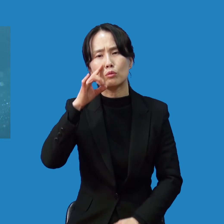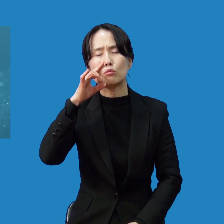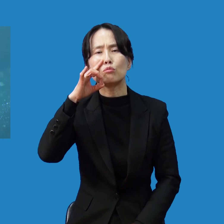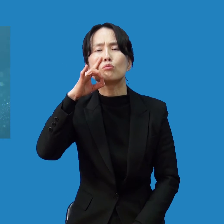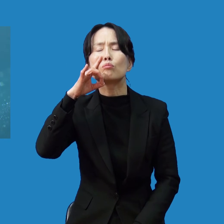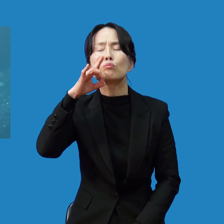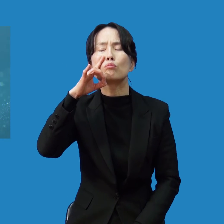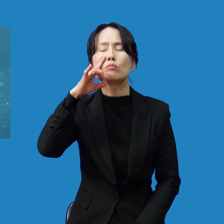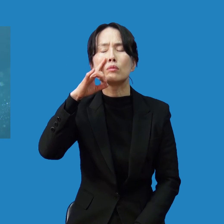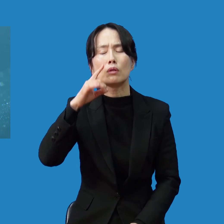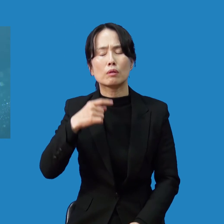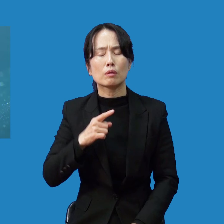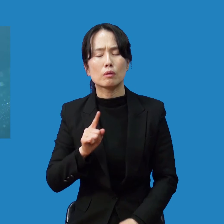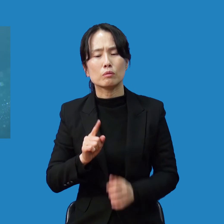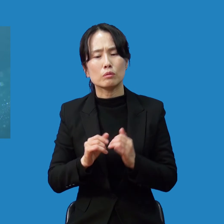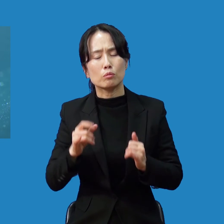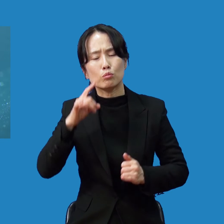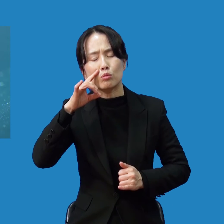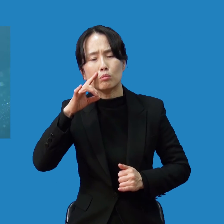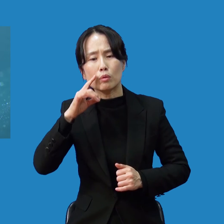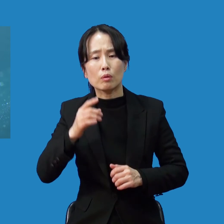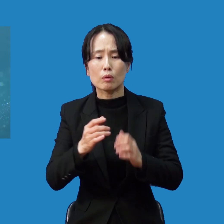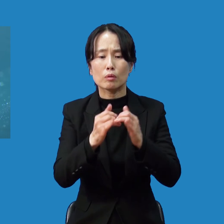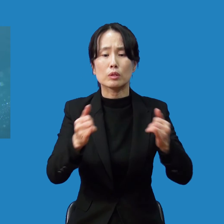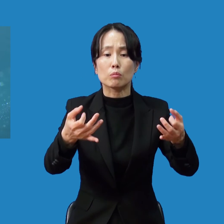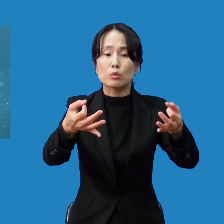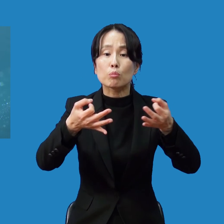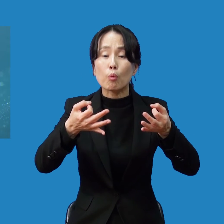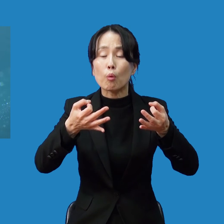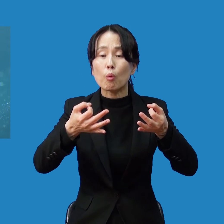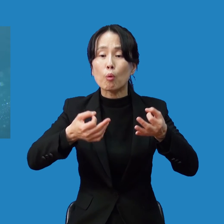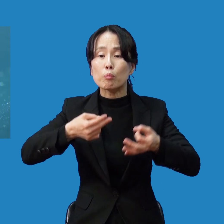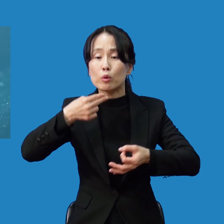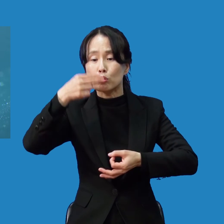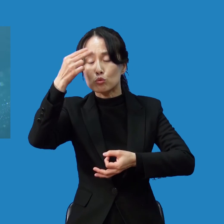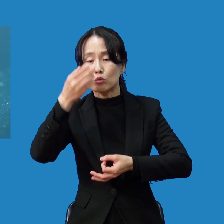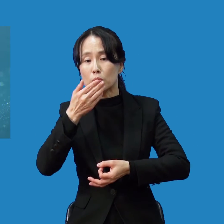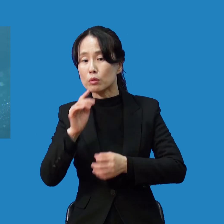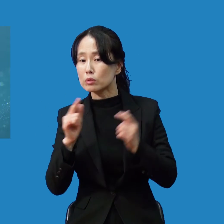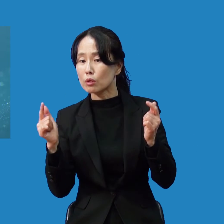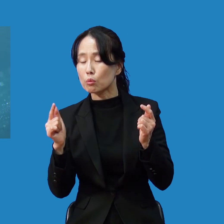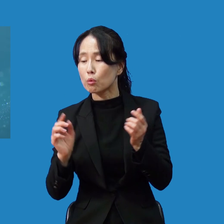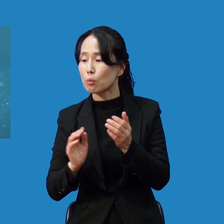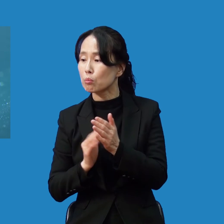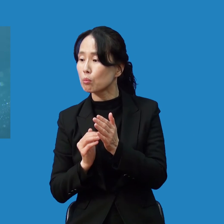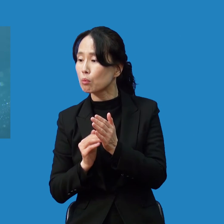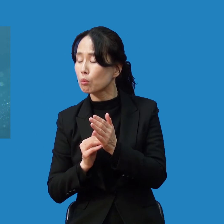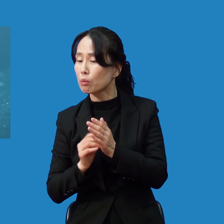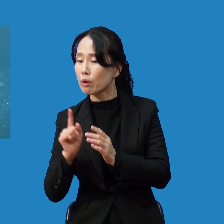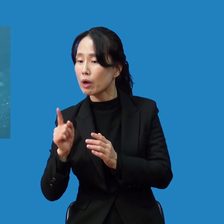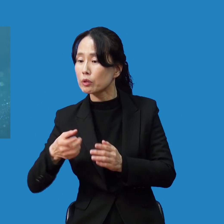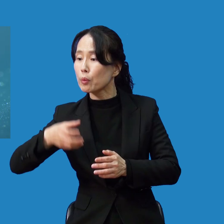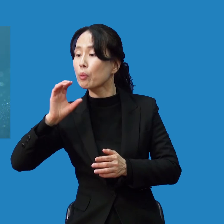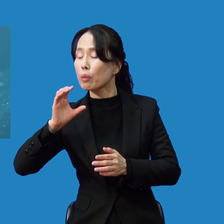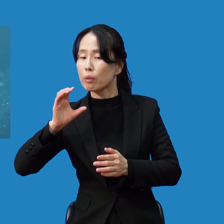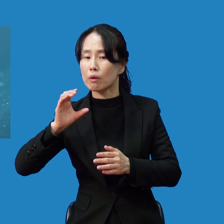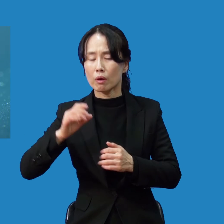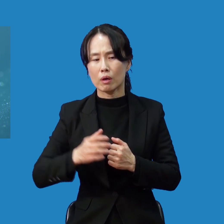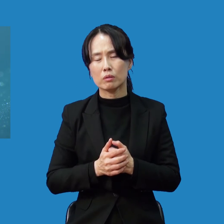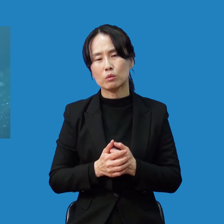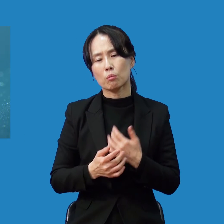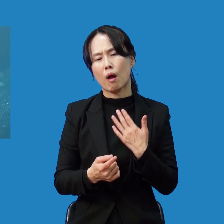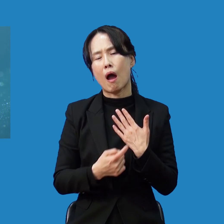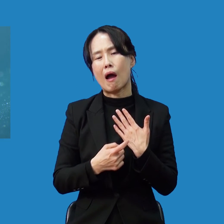사람들이 보면 포도주 안 마시고 안 보면 한 잔 마시고 그건 위선적이지 않느냐, 그런 의문을